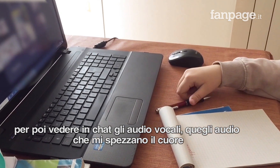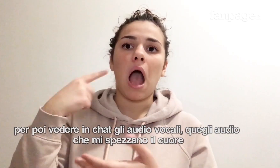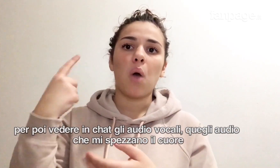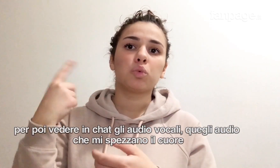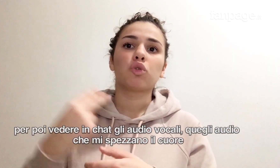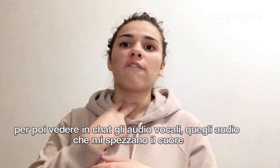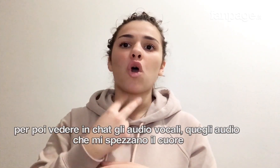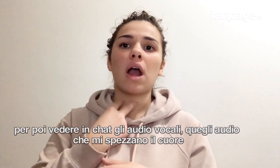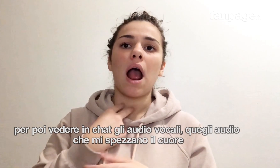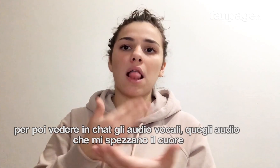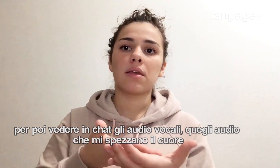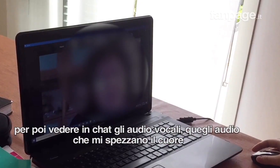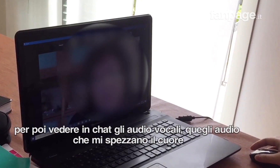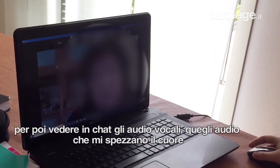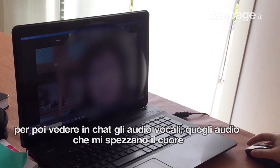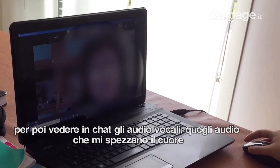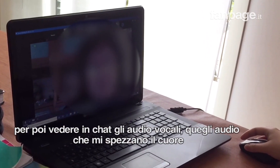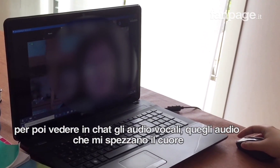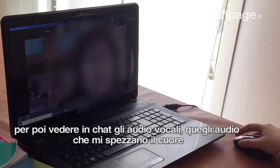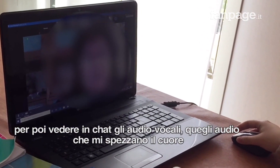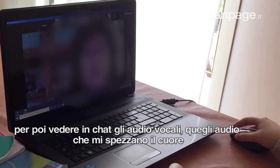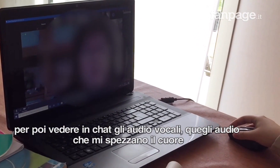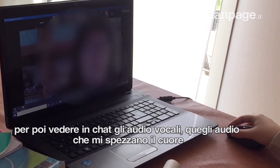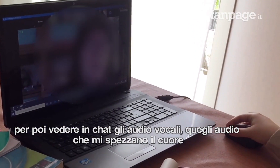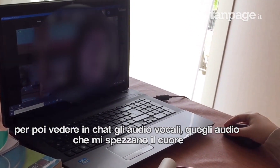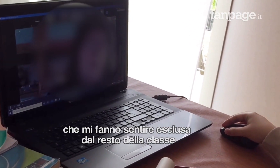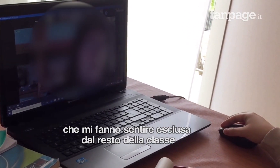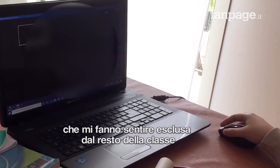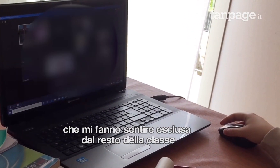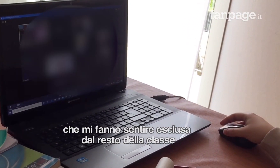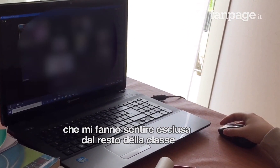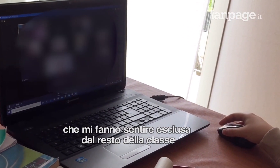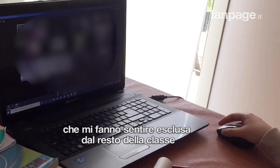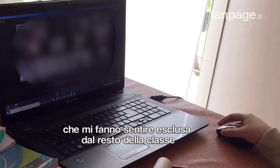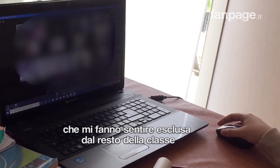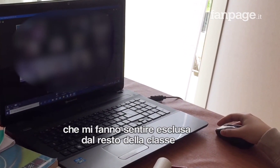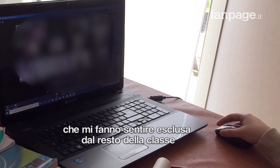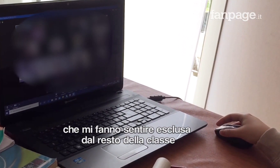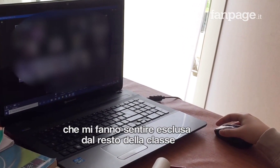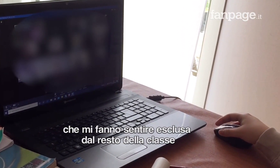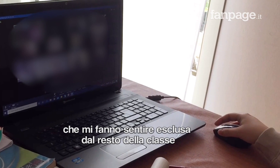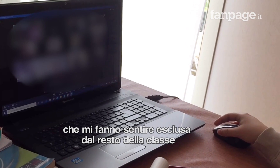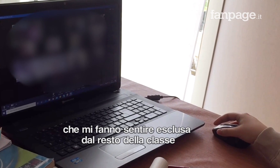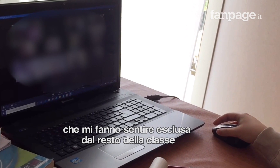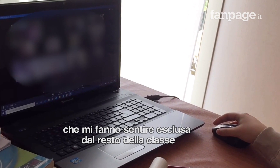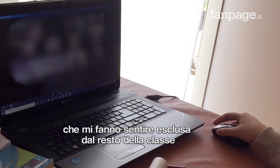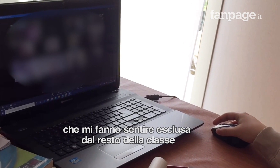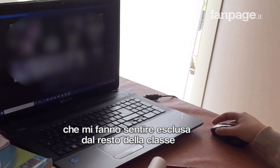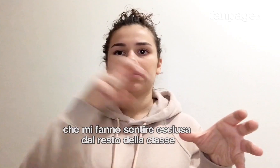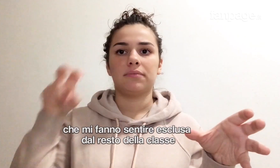Quegli audio che mi spezzano il cuore, che mi fanno sentire esclusa dal resto della